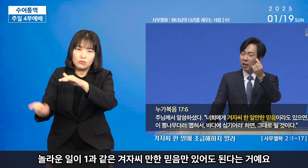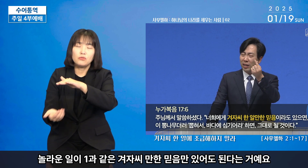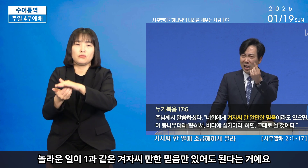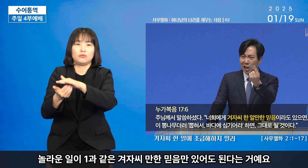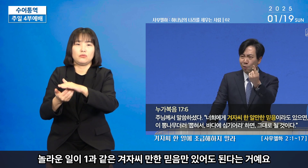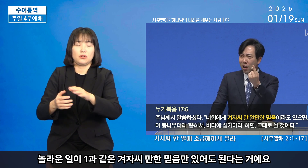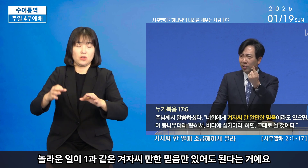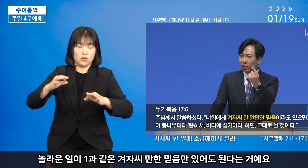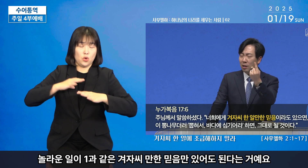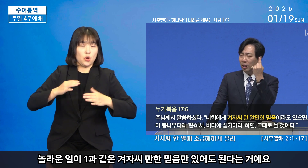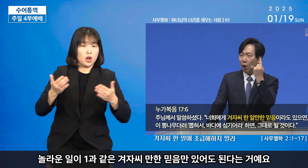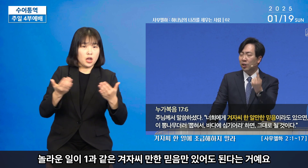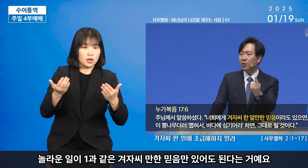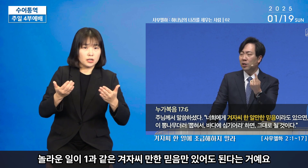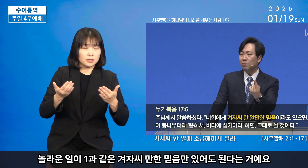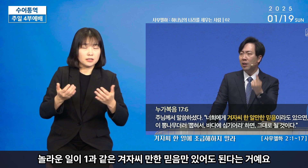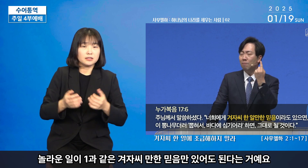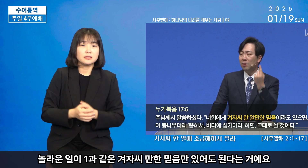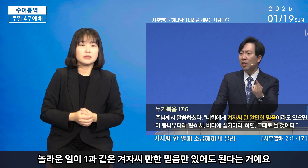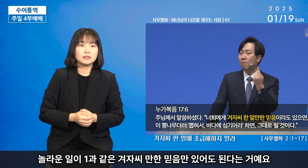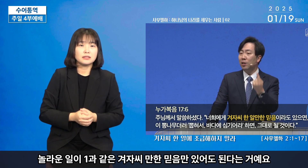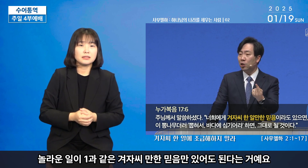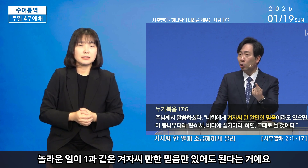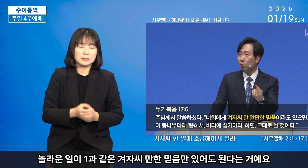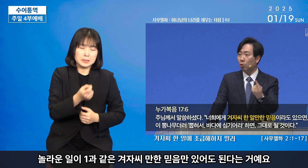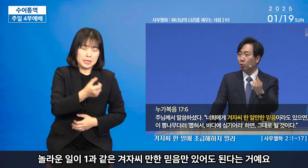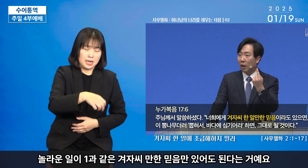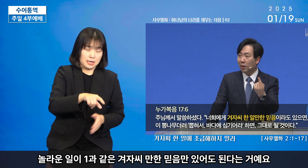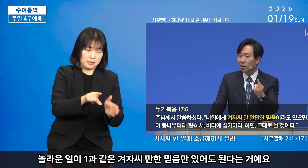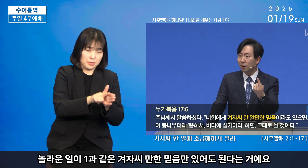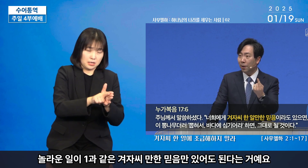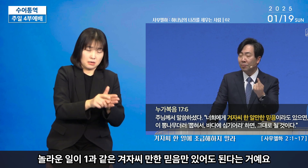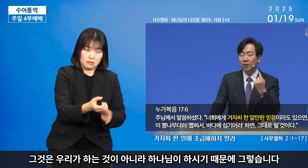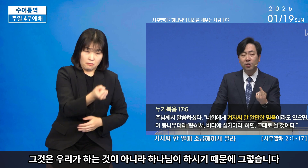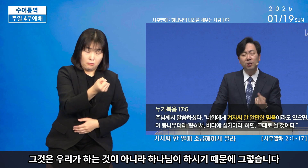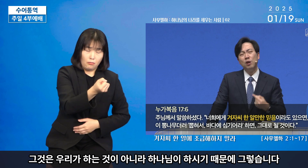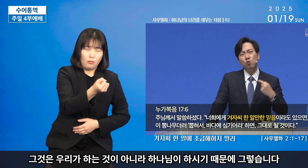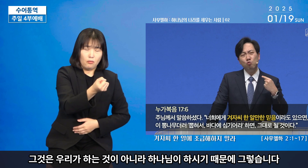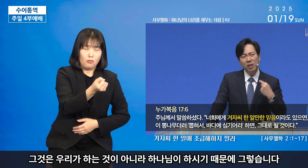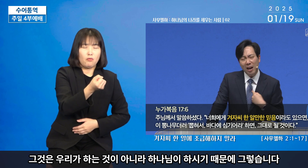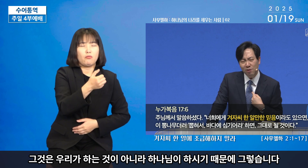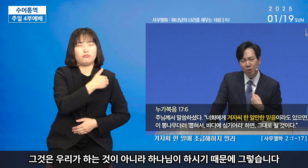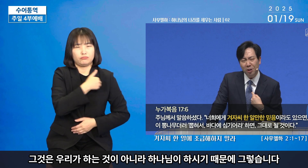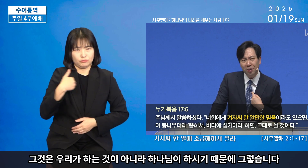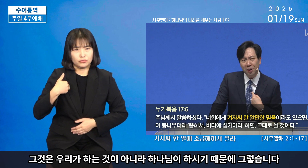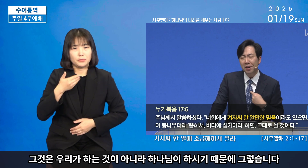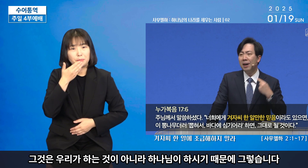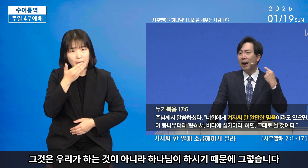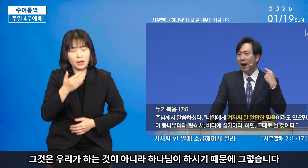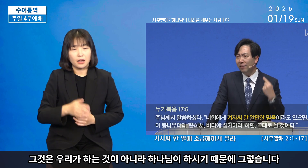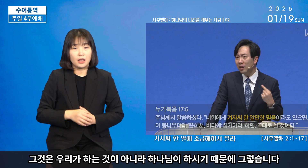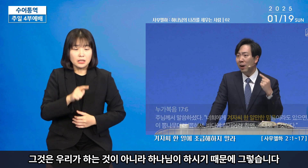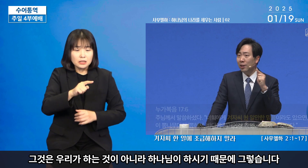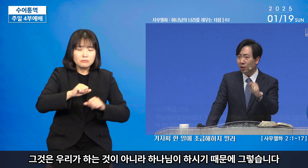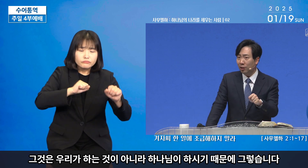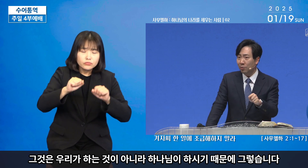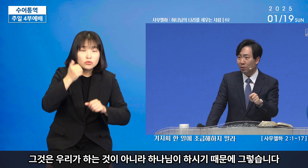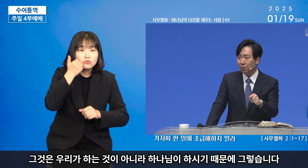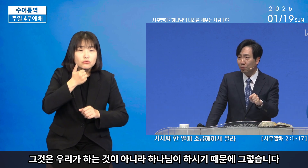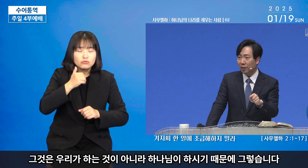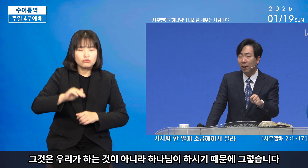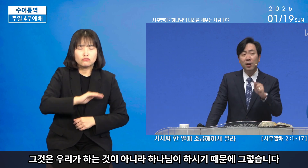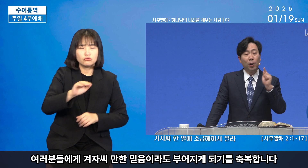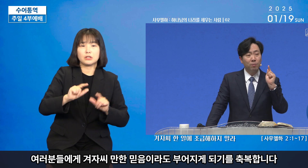일이 일과 같은 겨자씨만한 믿음만 있어도 된다는 거예요. 그것은 우리가 하는 것이 아니라 하나님이 하시기